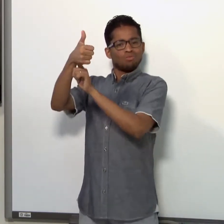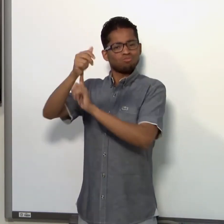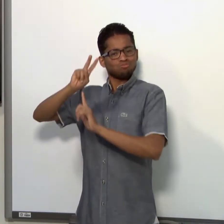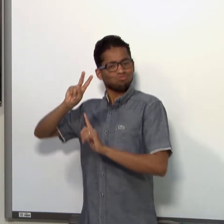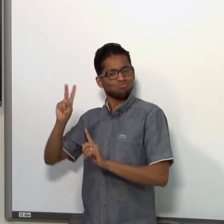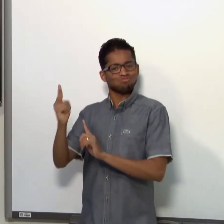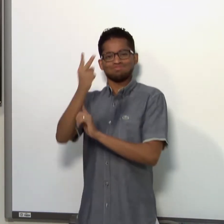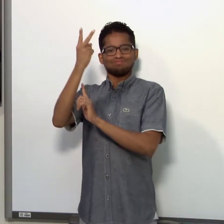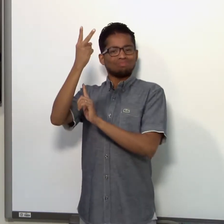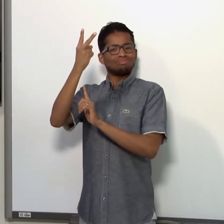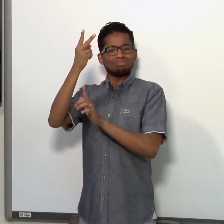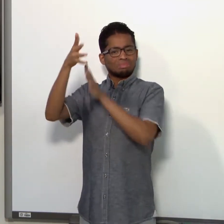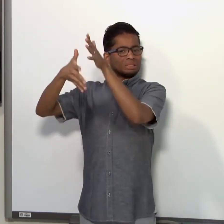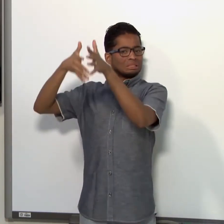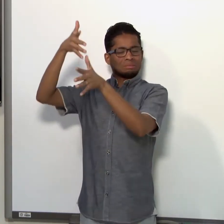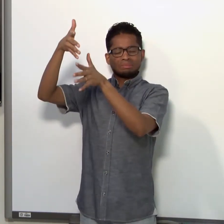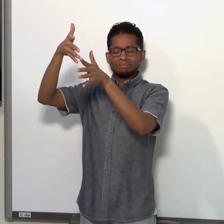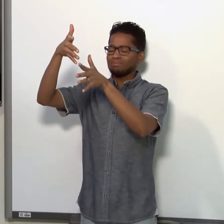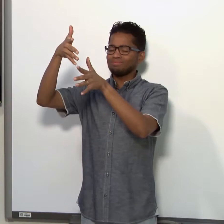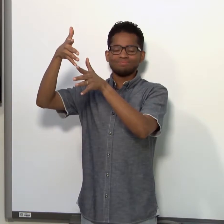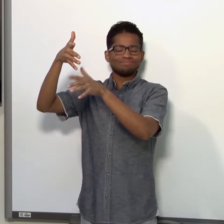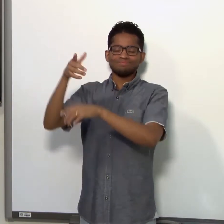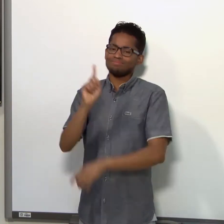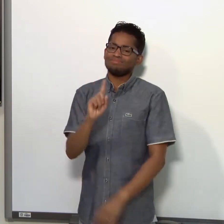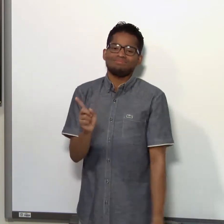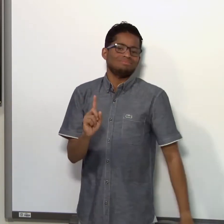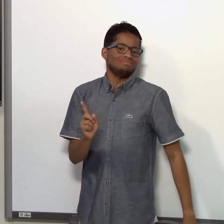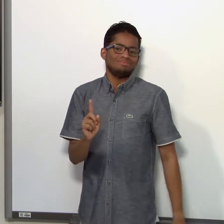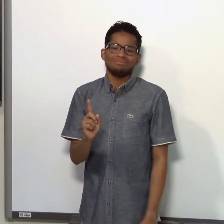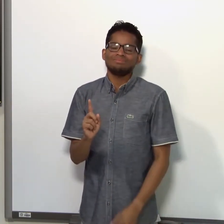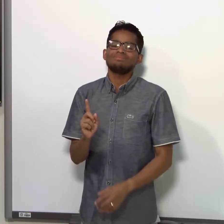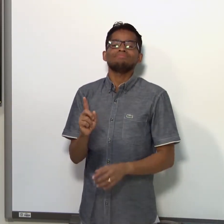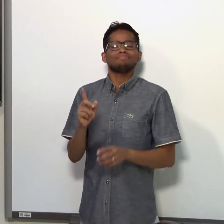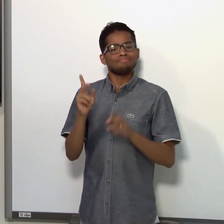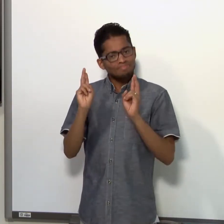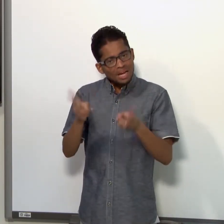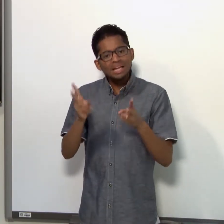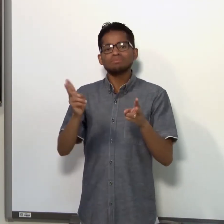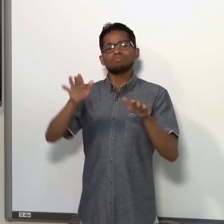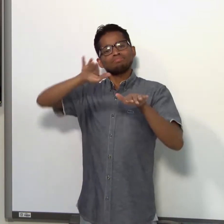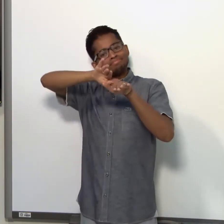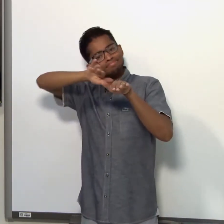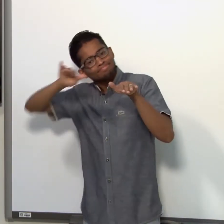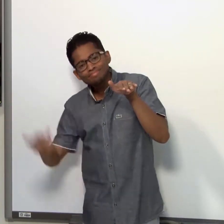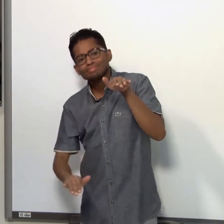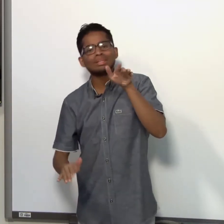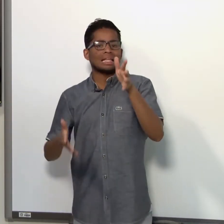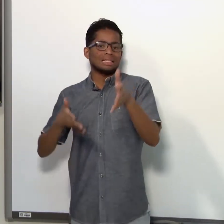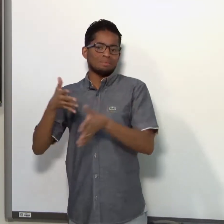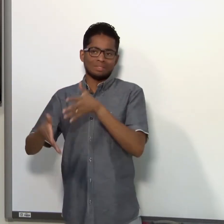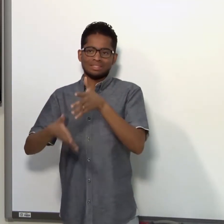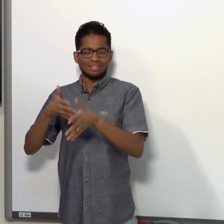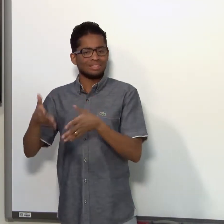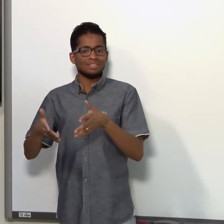mas, na verdade, o que acontece? Não valoriza a língua de sinais como segunda língua. Essa língua continua